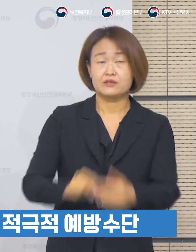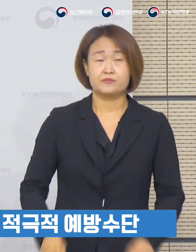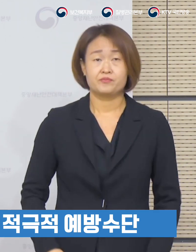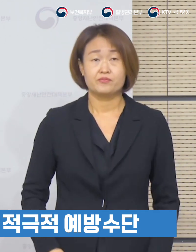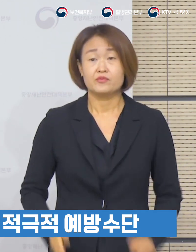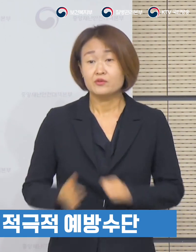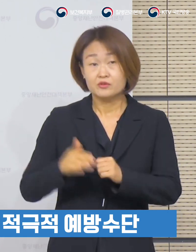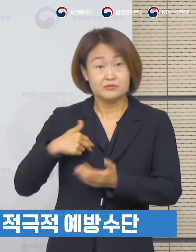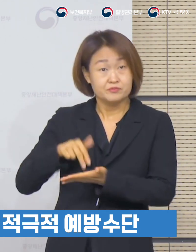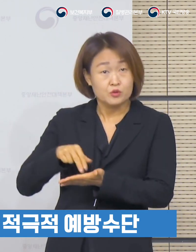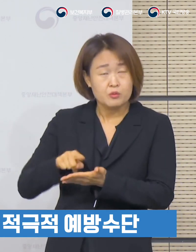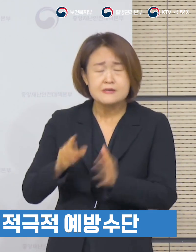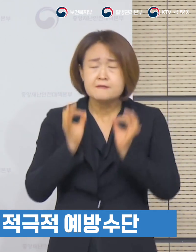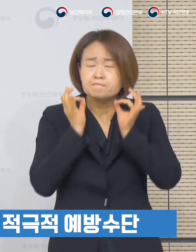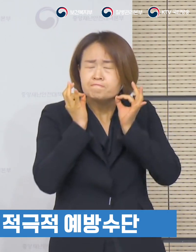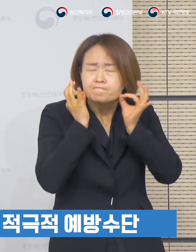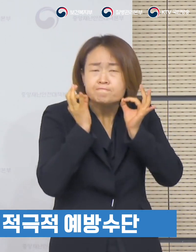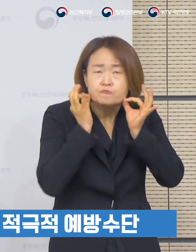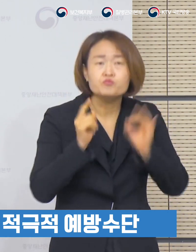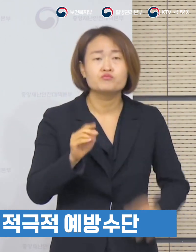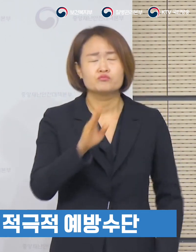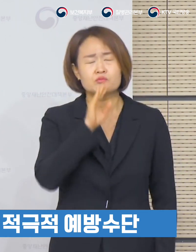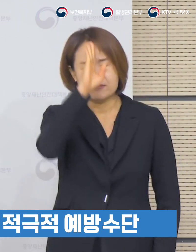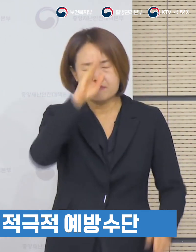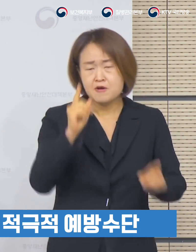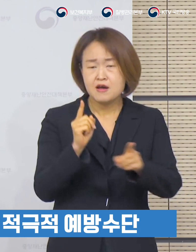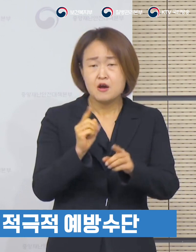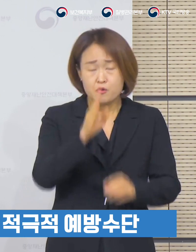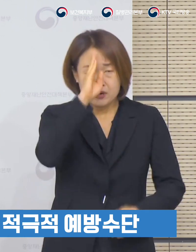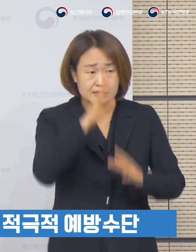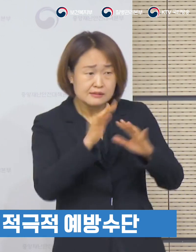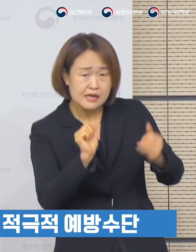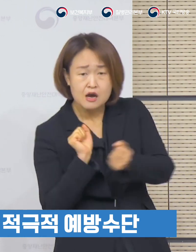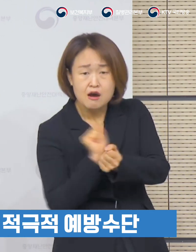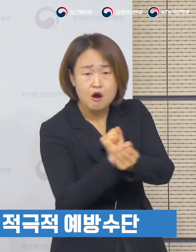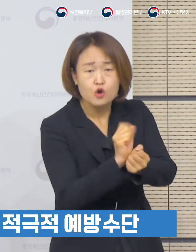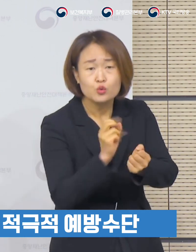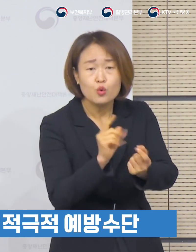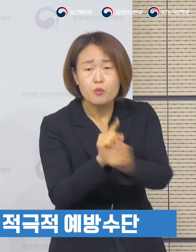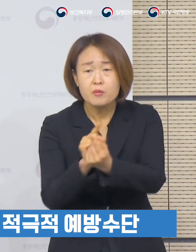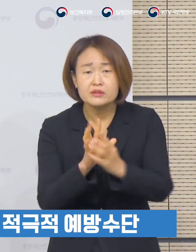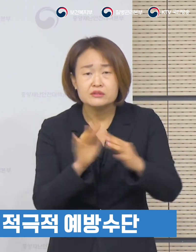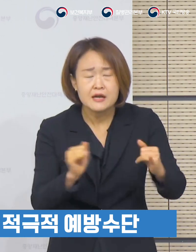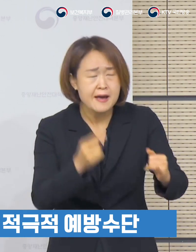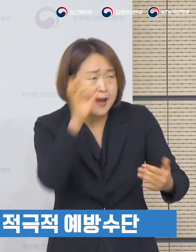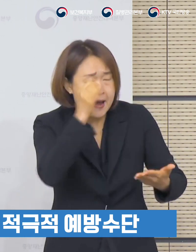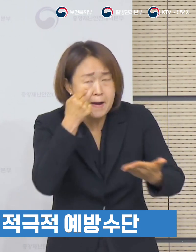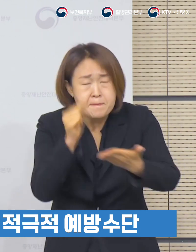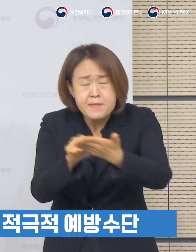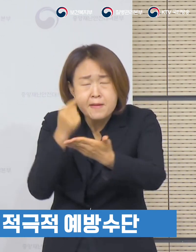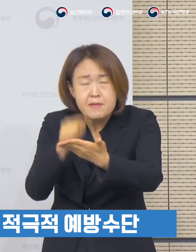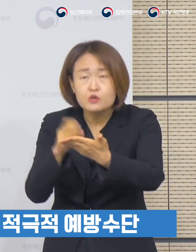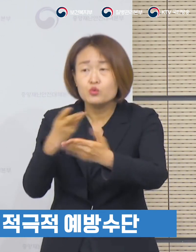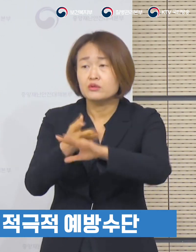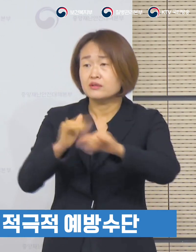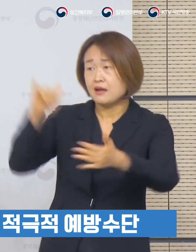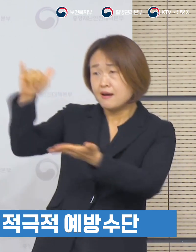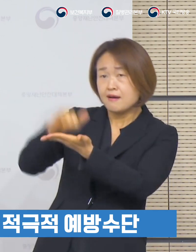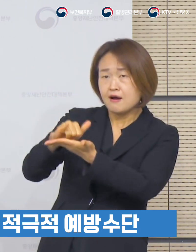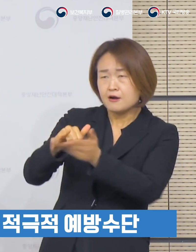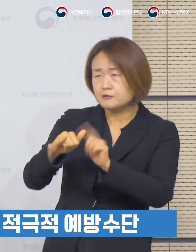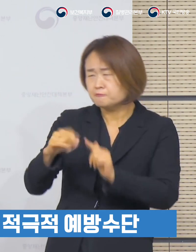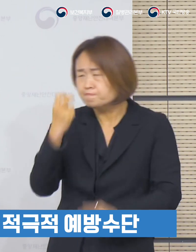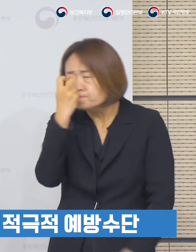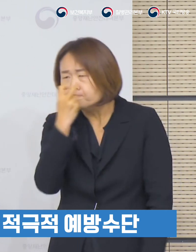당국 차원에서 적극적으로 환자와 접촉자를 찾아내고 해외에서 들어오는 입국자들을 격리하는